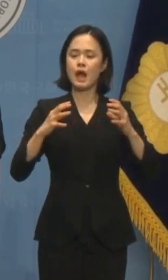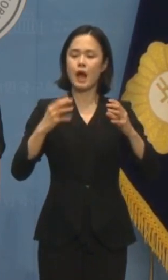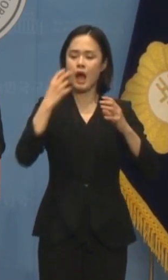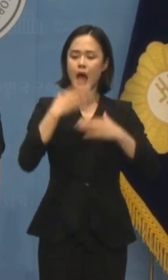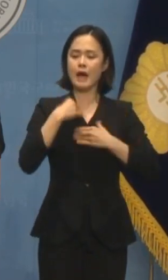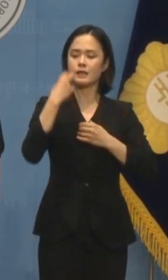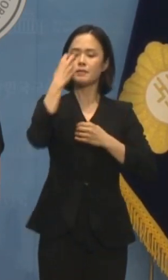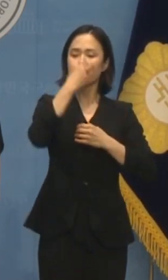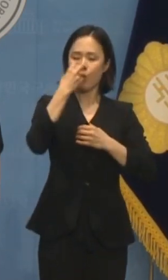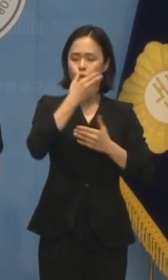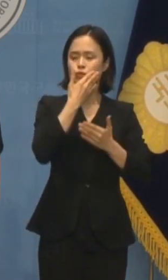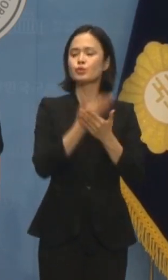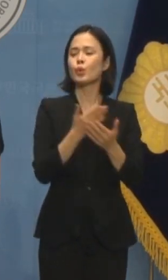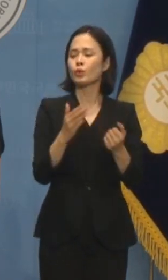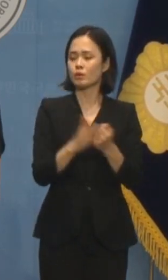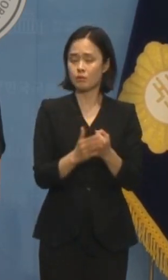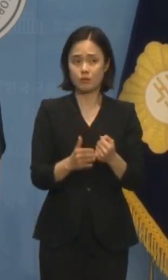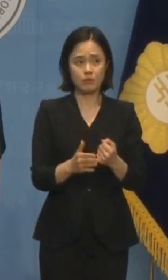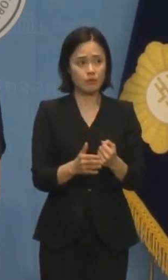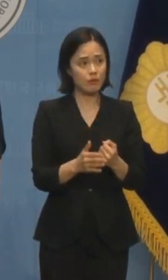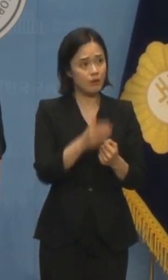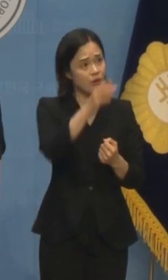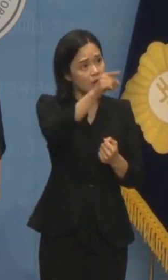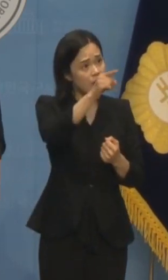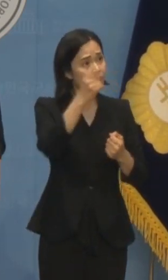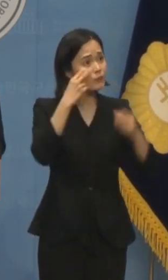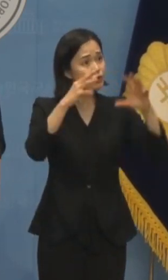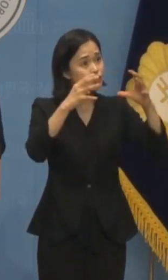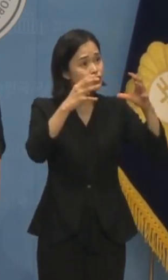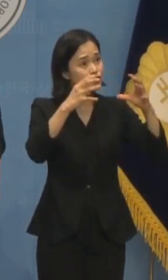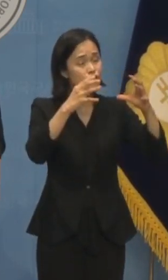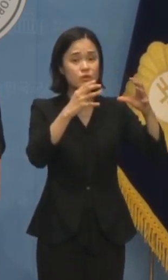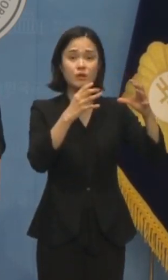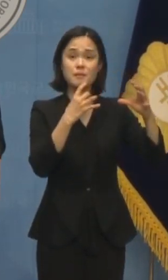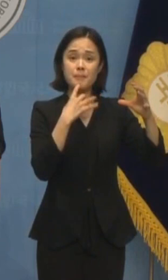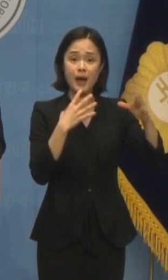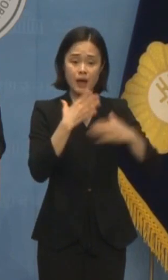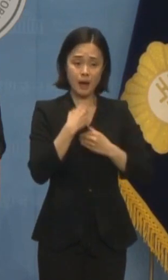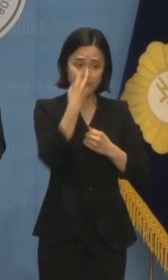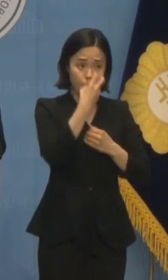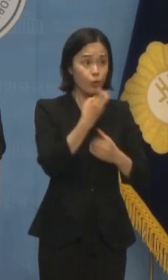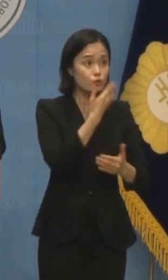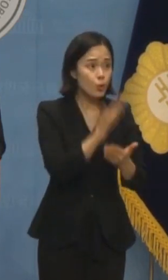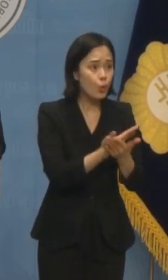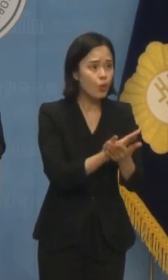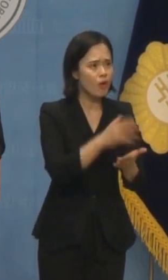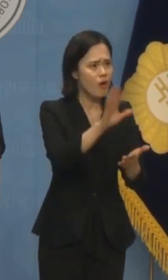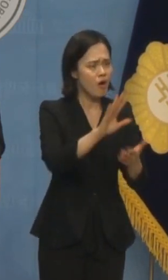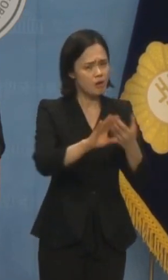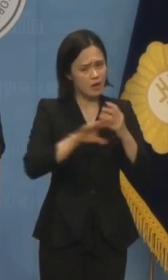자신의 안보가 중요하면 다른 국가, 그것도 혈맹이라 부르는 국가의 안보도 존중해야 할 것입니다.